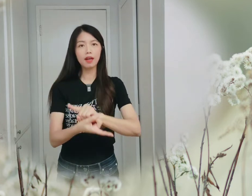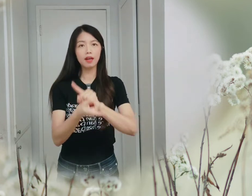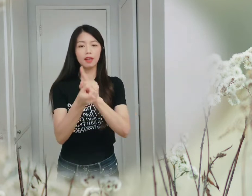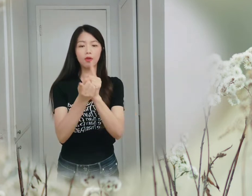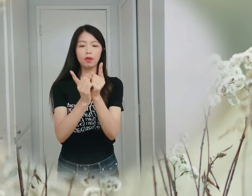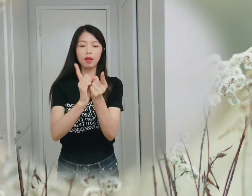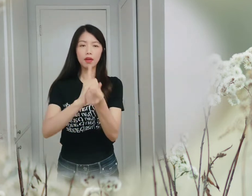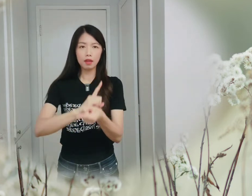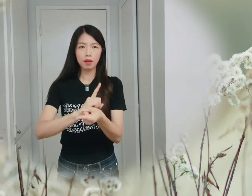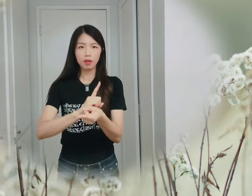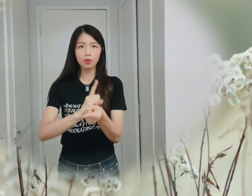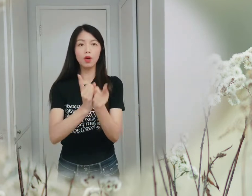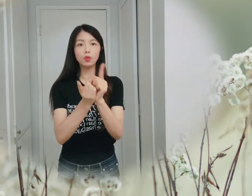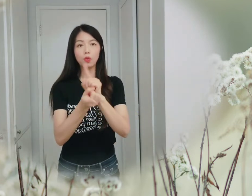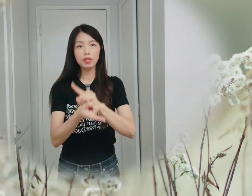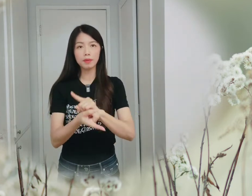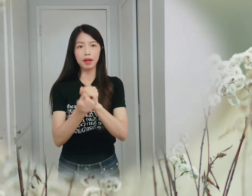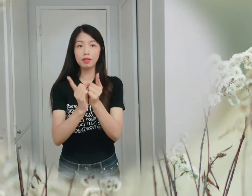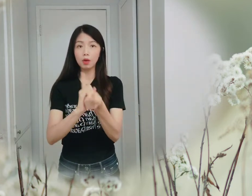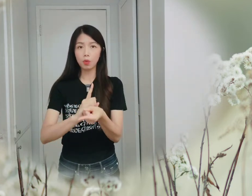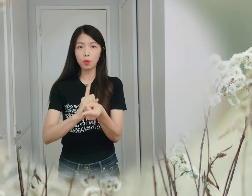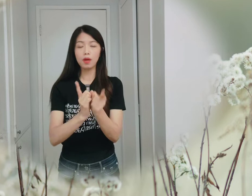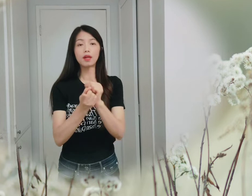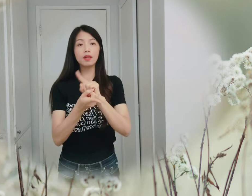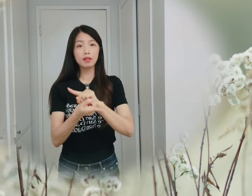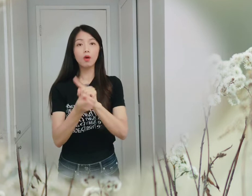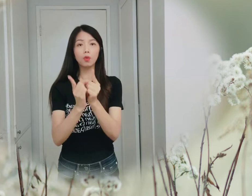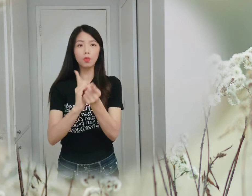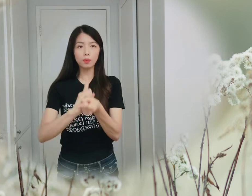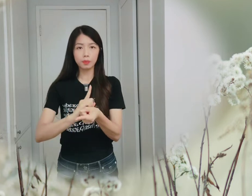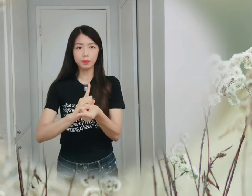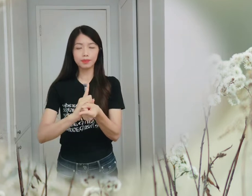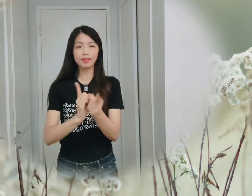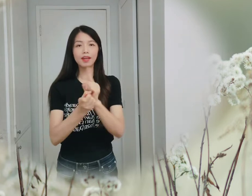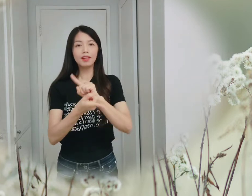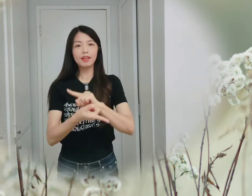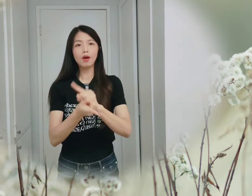붙이셨다가 이렇게 좌우로 돌리시면 돼요. 서로